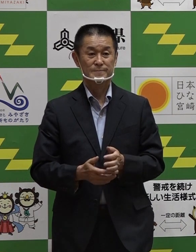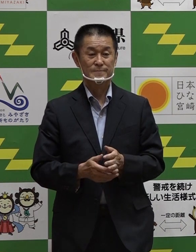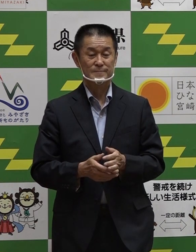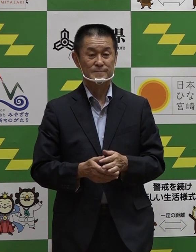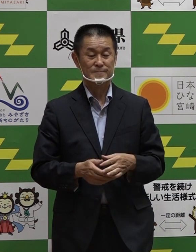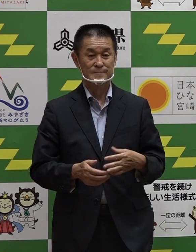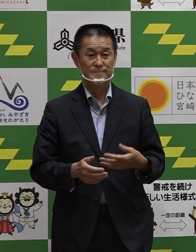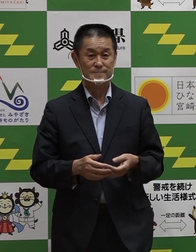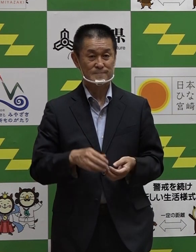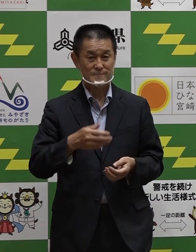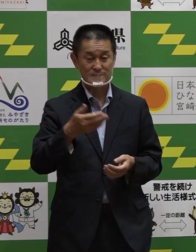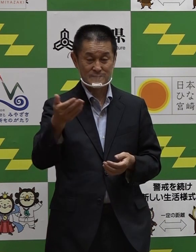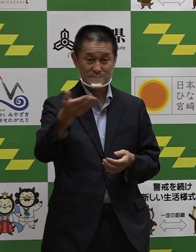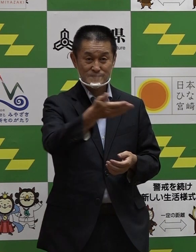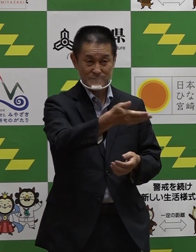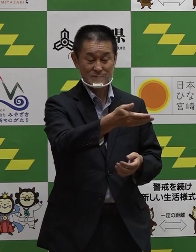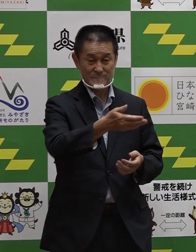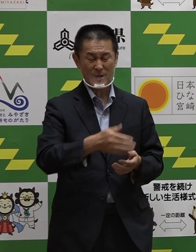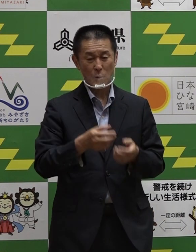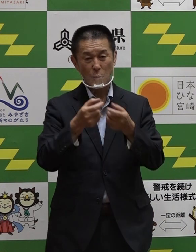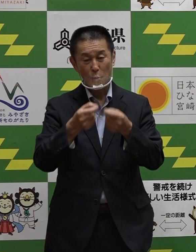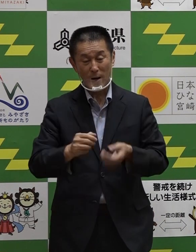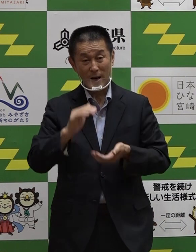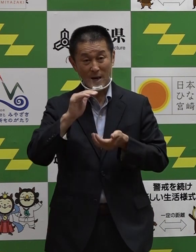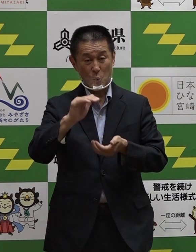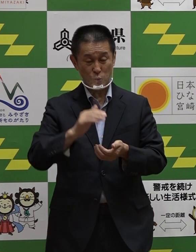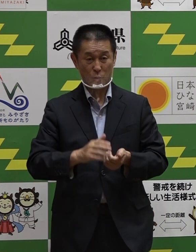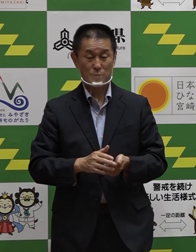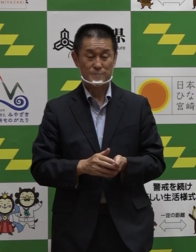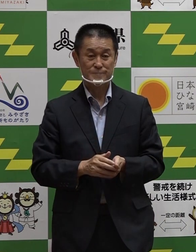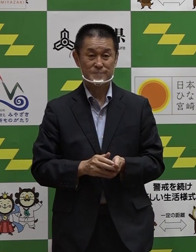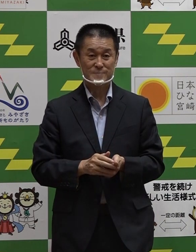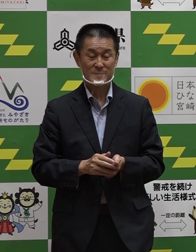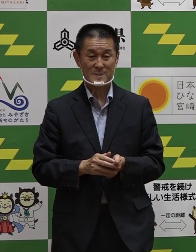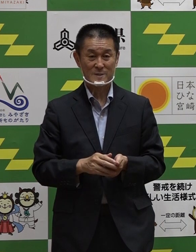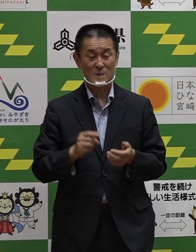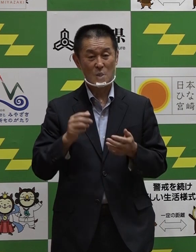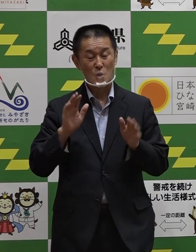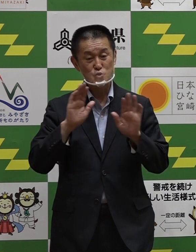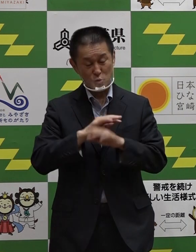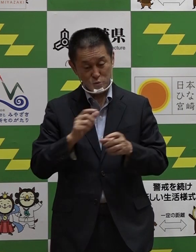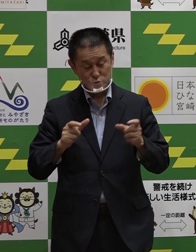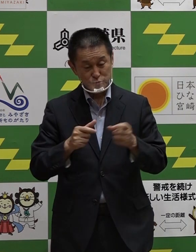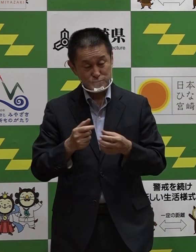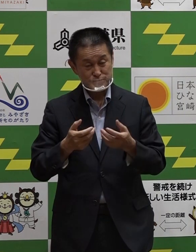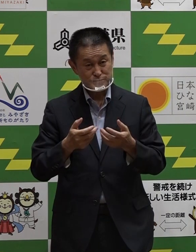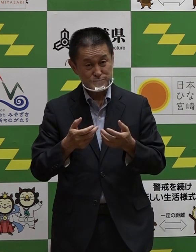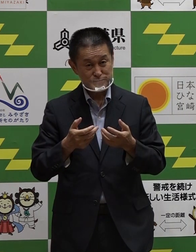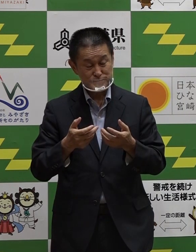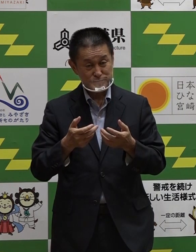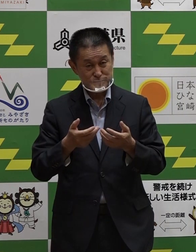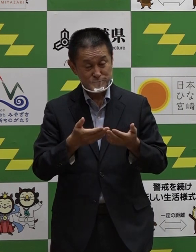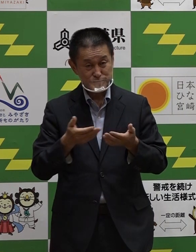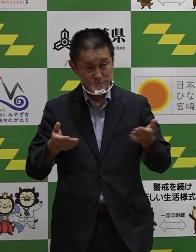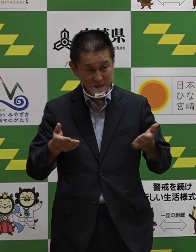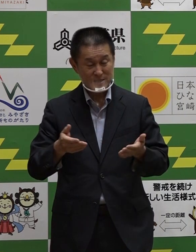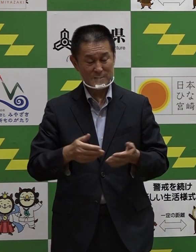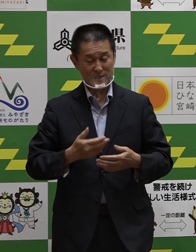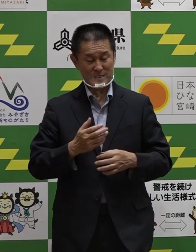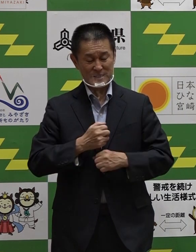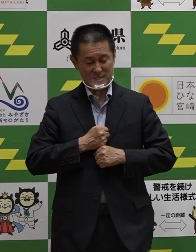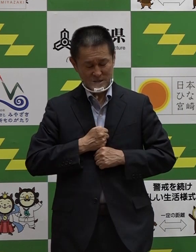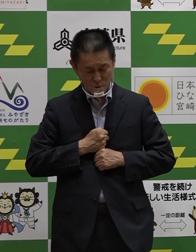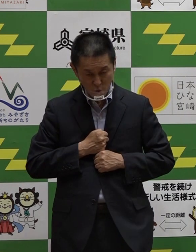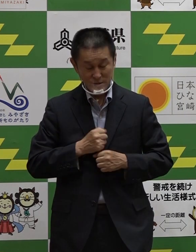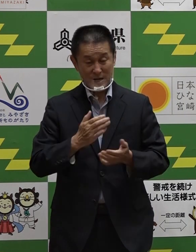NHK の松井です。ちょっと細かいんですけども、先ほど夜の繁華街なんかにはこう、まあ、慎重にご